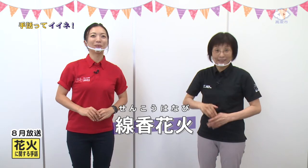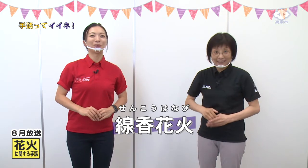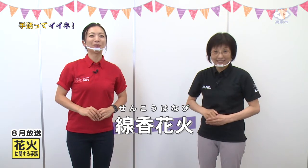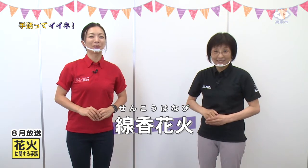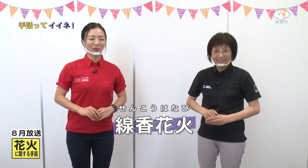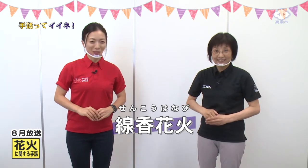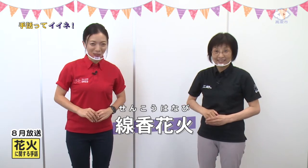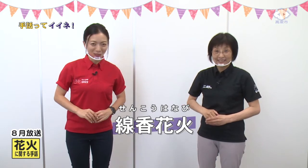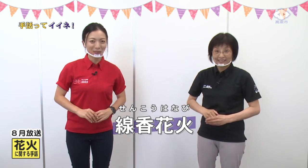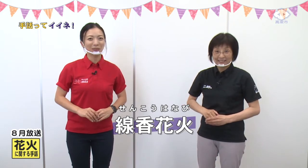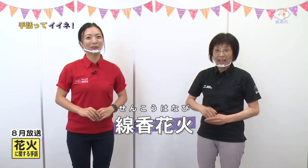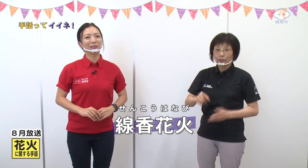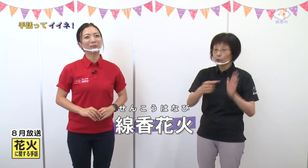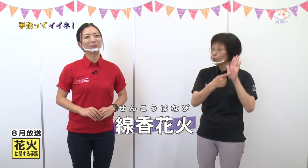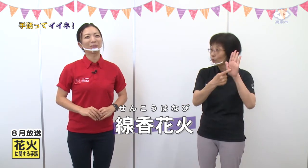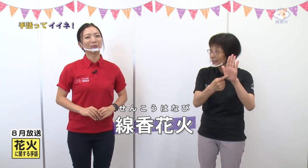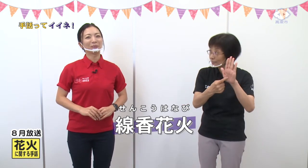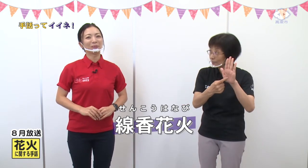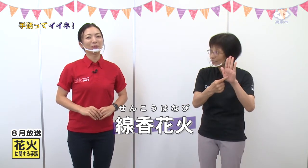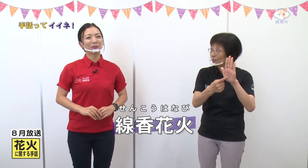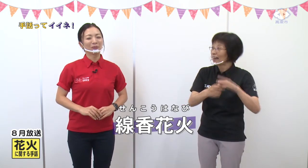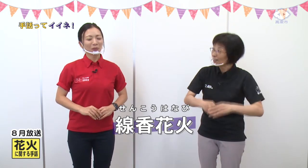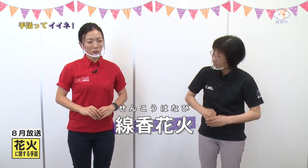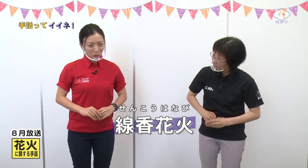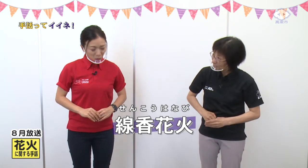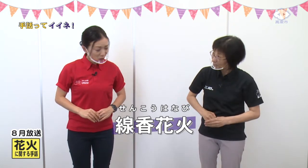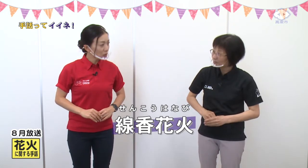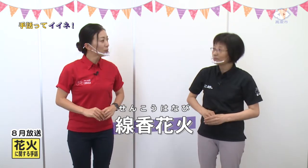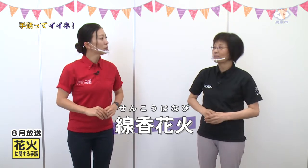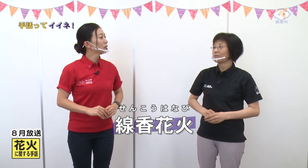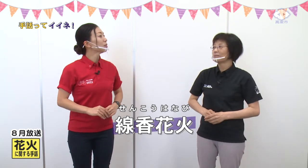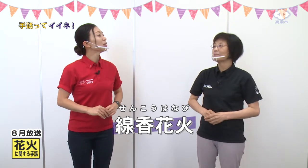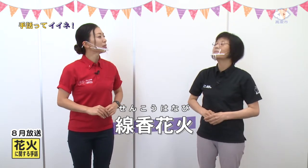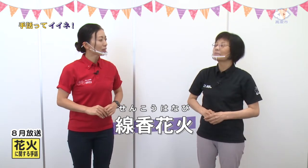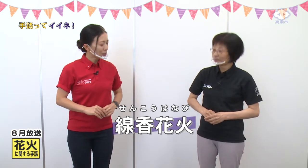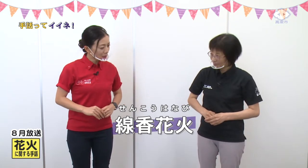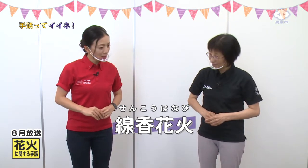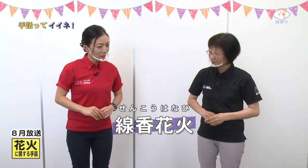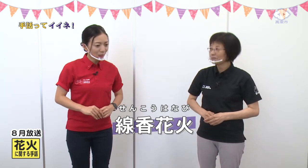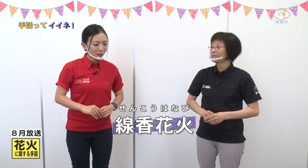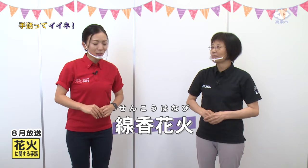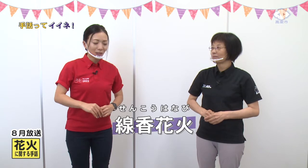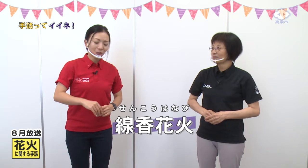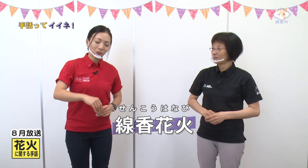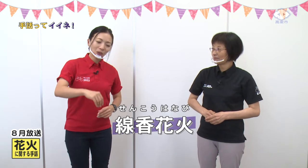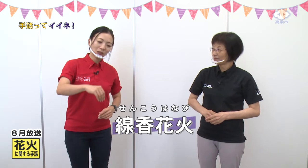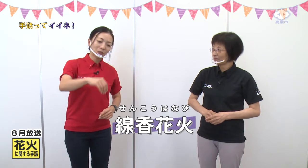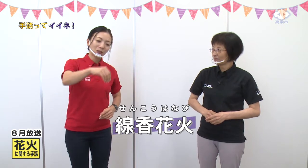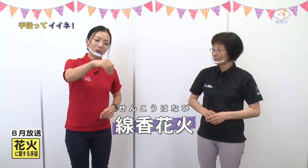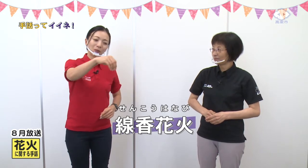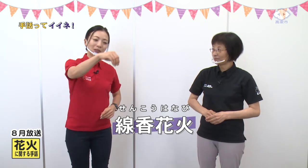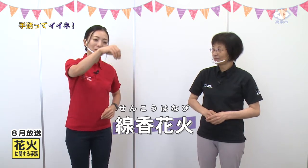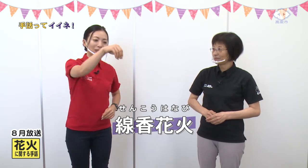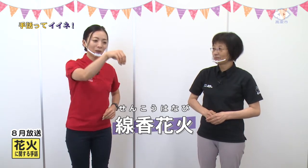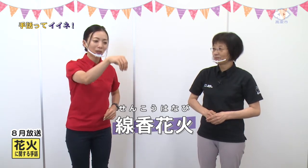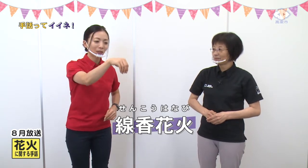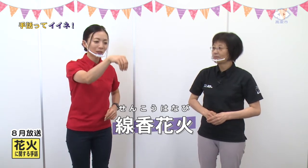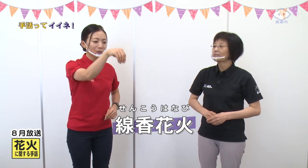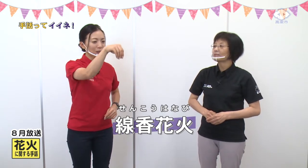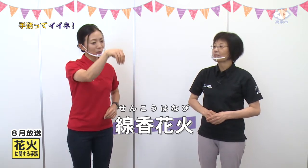。 はい、 さあどう表現するでしょうか。 これもね、定番の花火ですからね。線香花火というと、まず手の形は